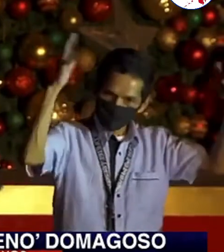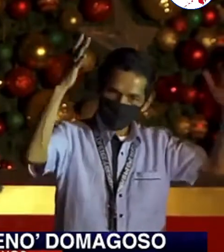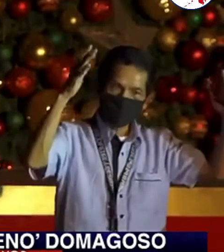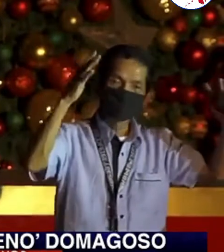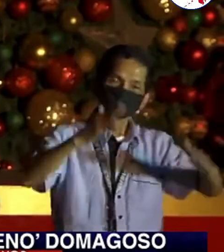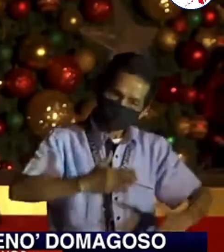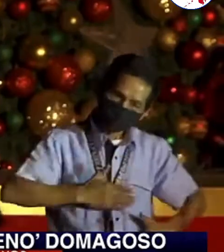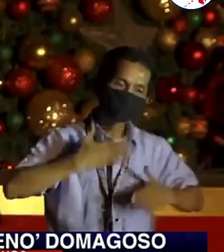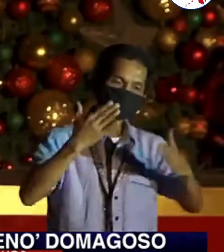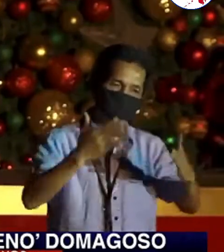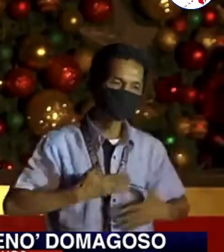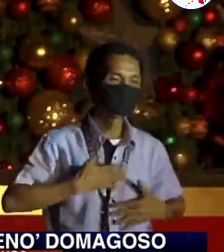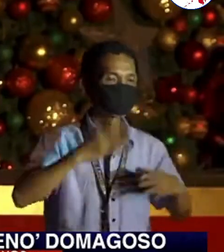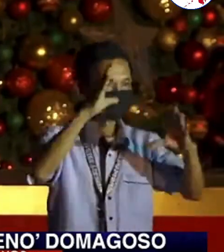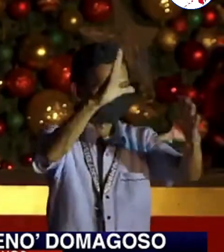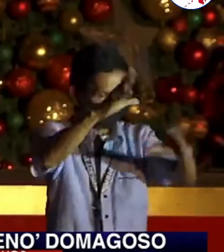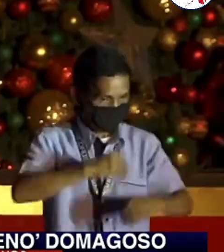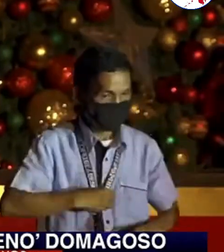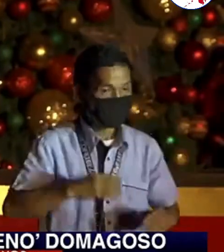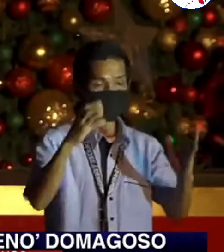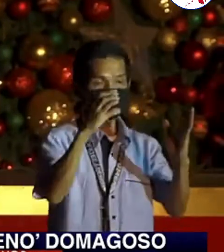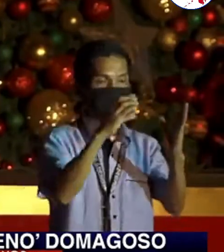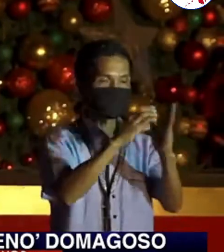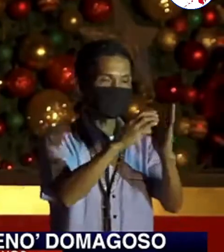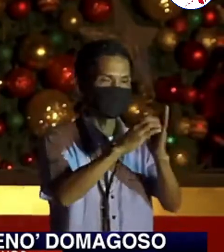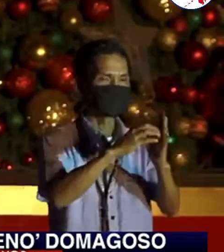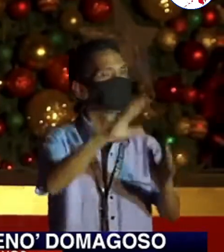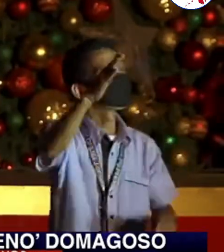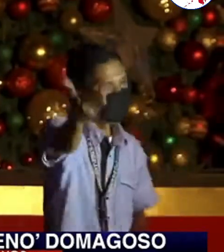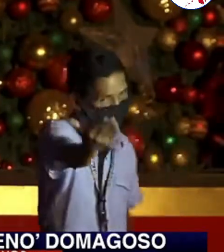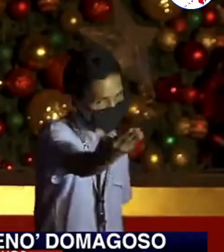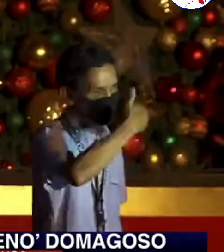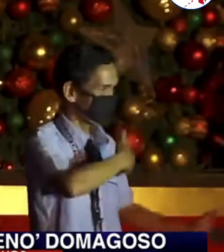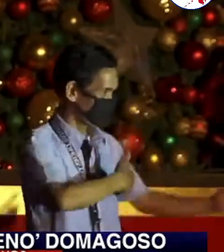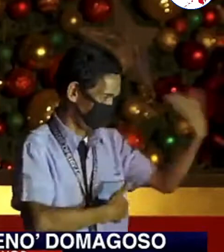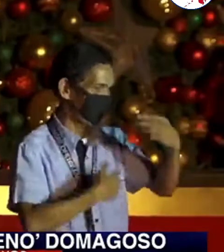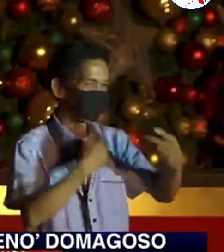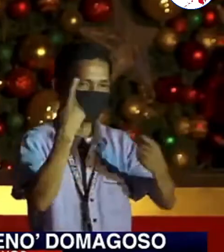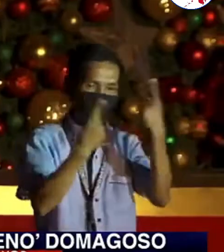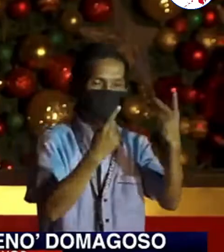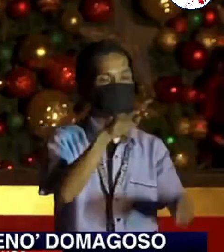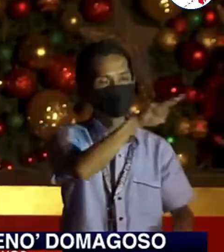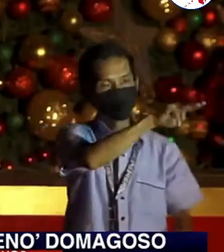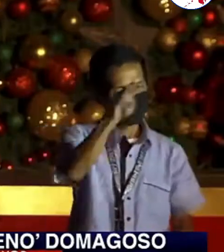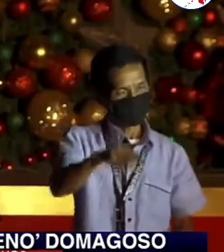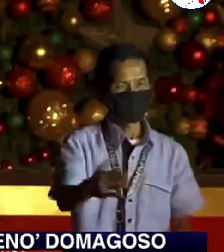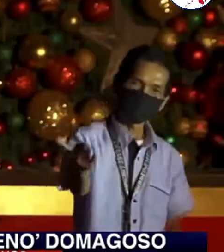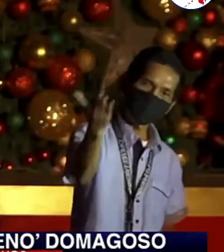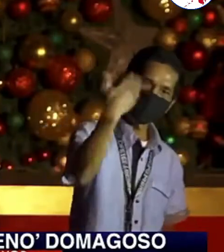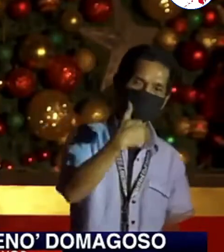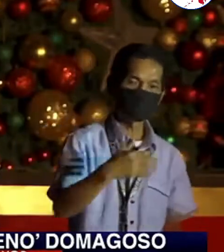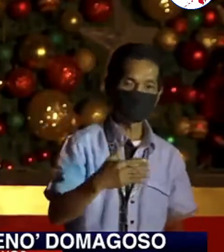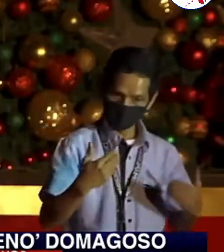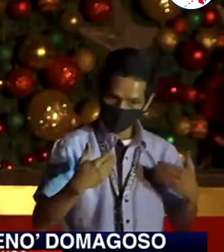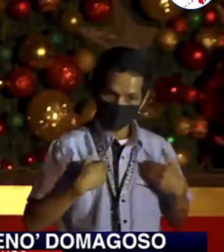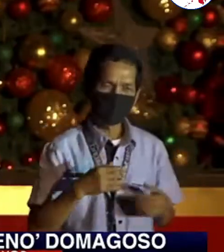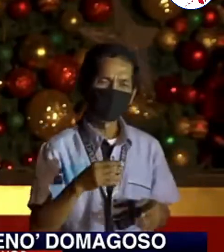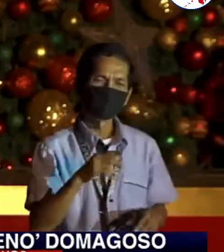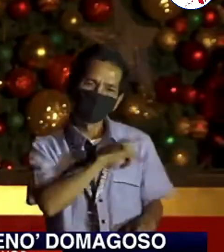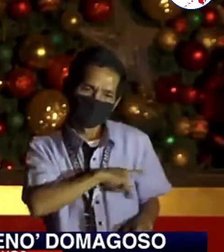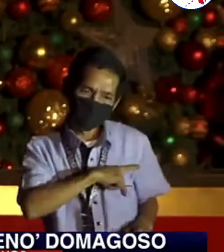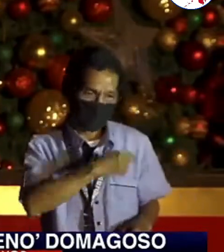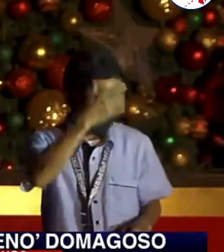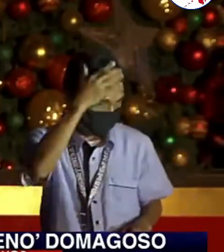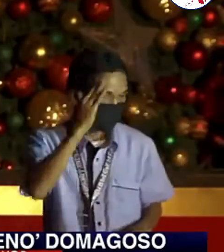Malugod namin kayong tatanggapin sa lungsod. Halik kayo at pumasyal kayo sa Maynila. Meron lang akong pakiusap.